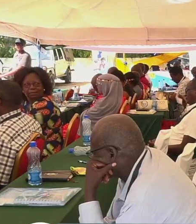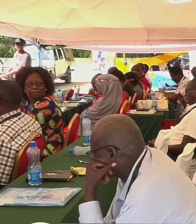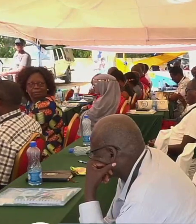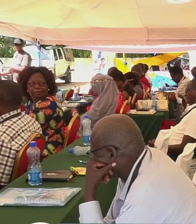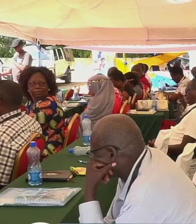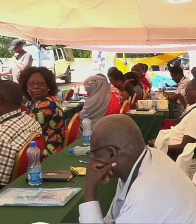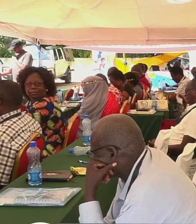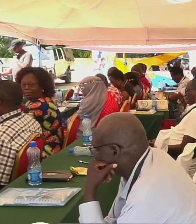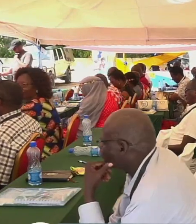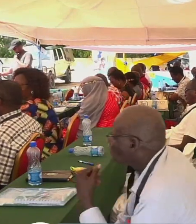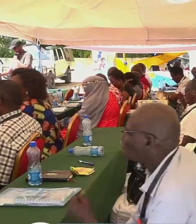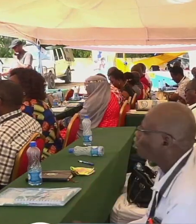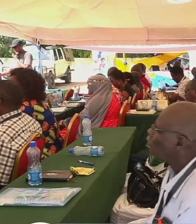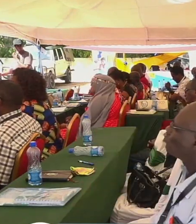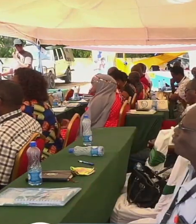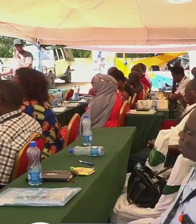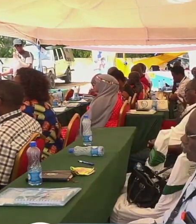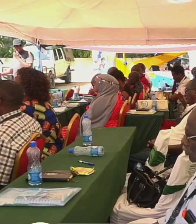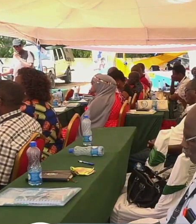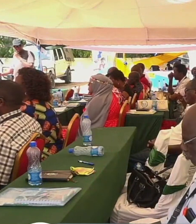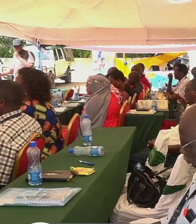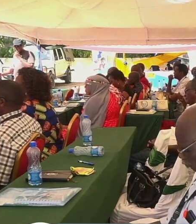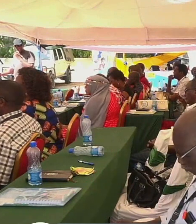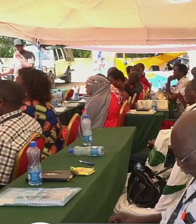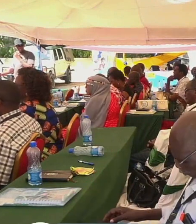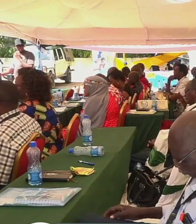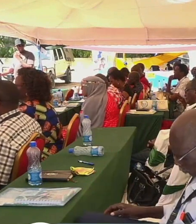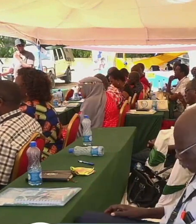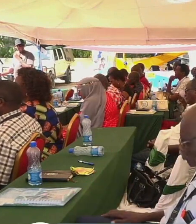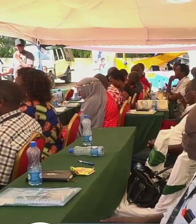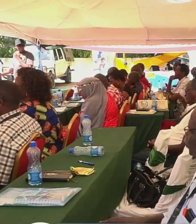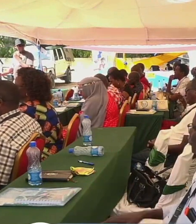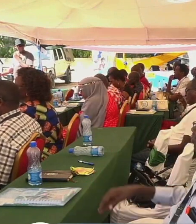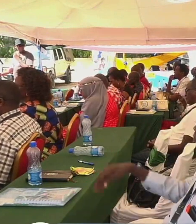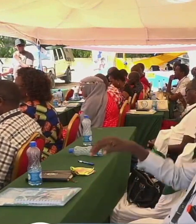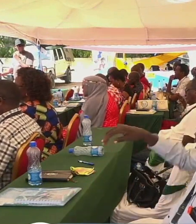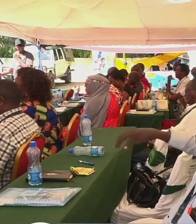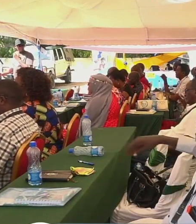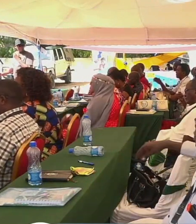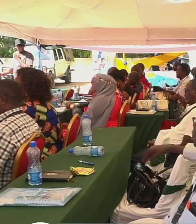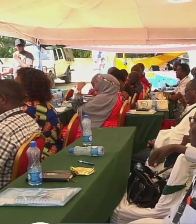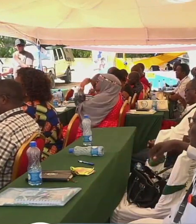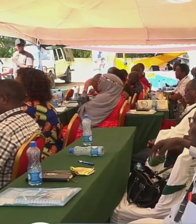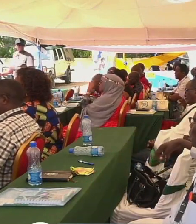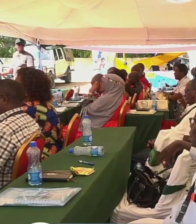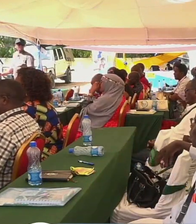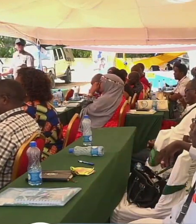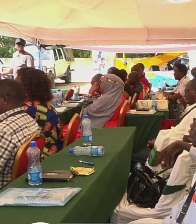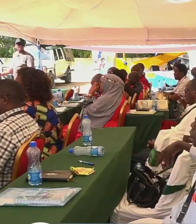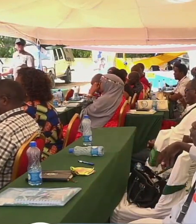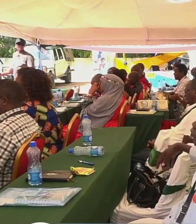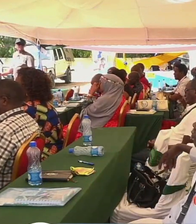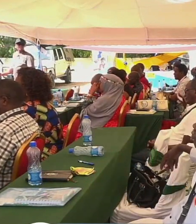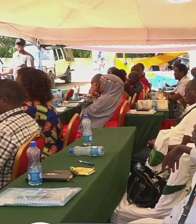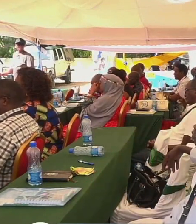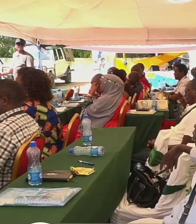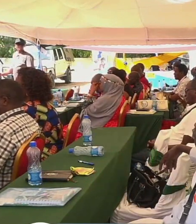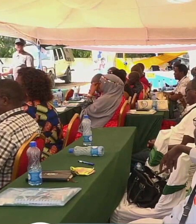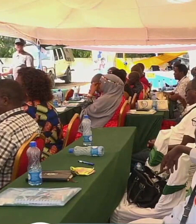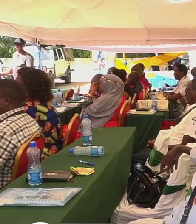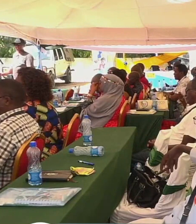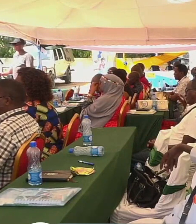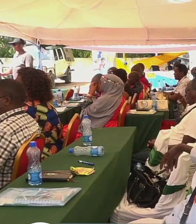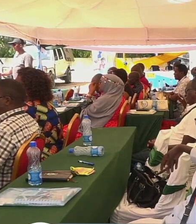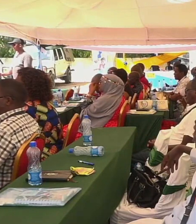mimi finally kusema kwamba asanteni, Mungu awabariki, mkienda pelekeni salamu za huku gaja